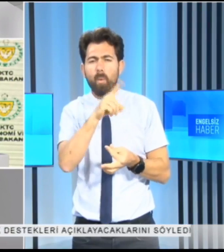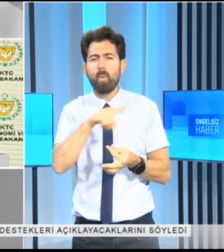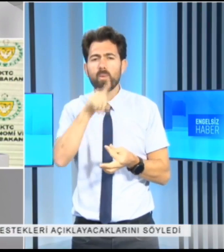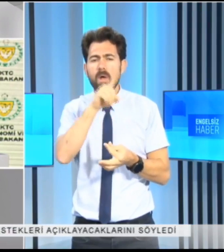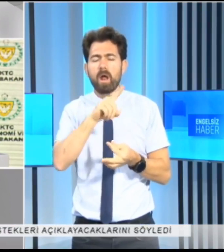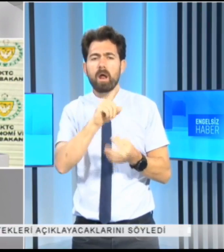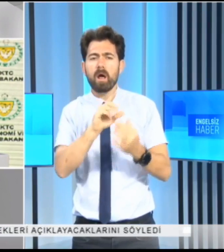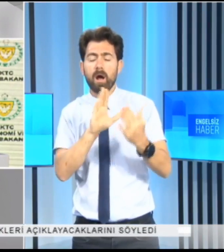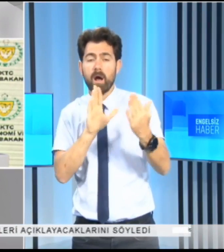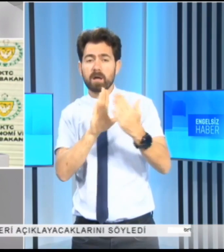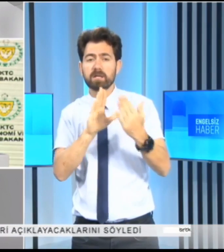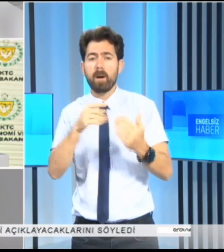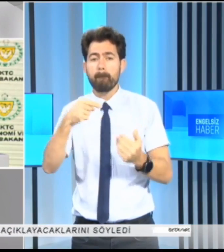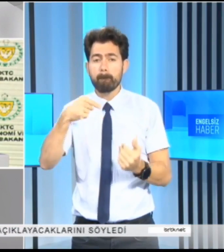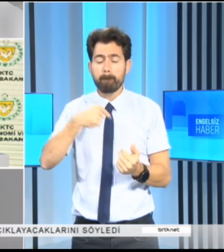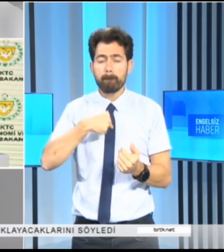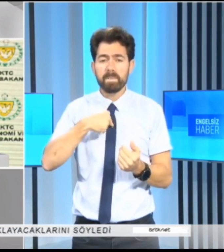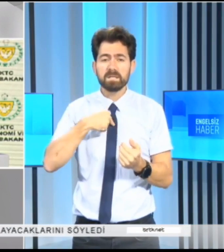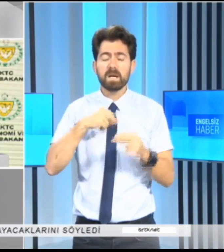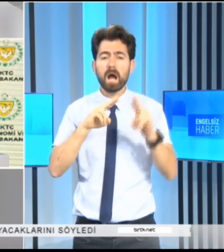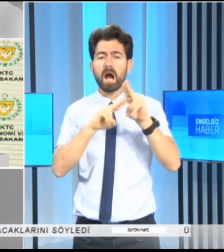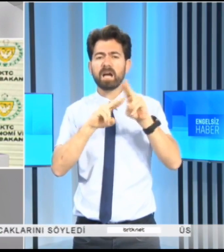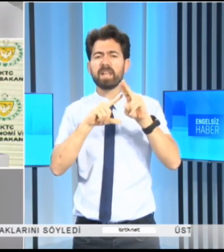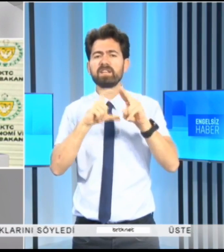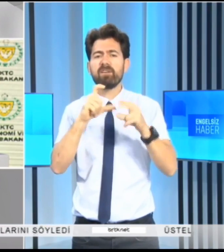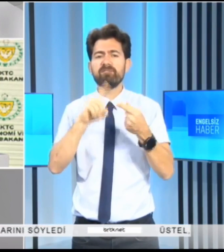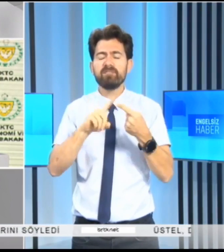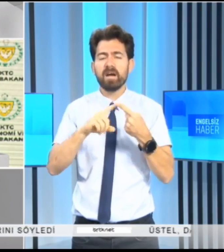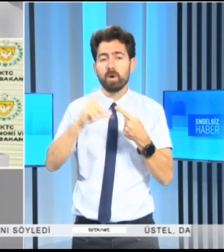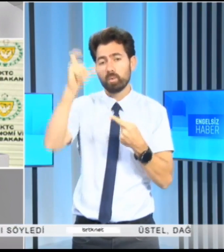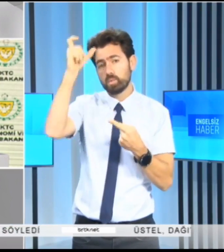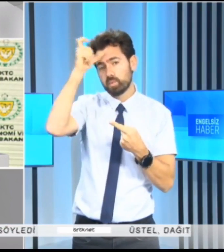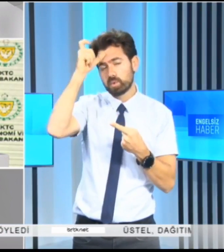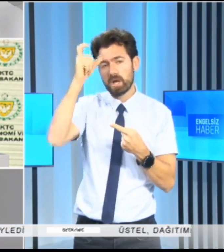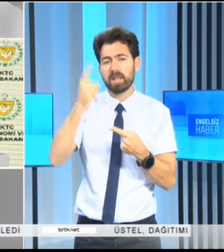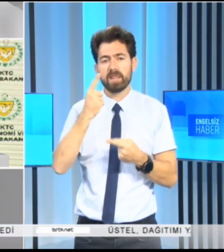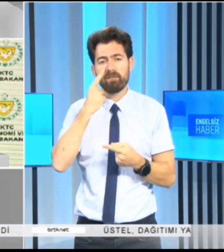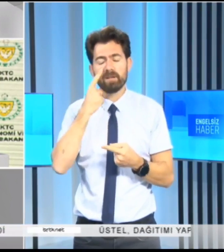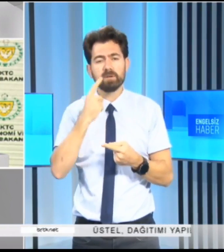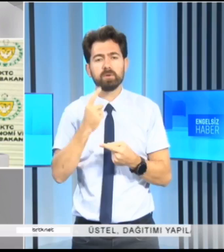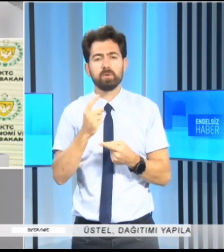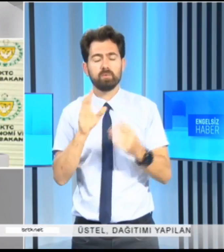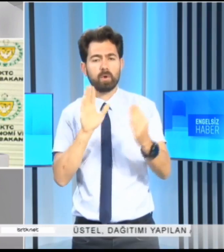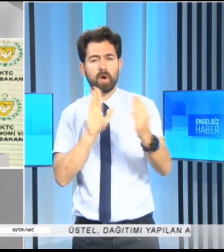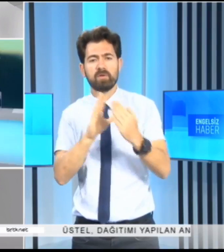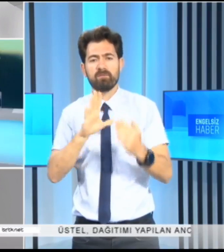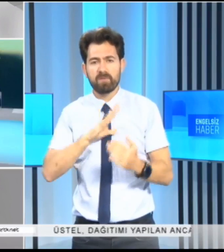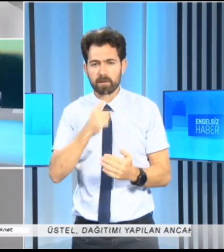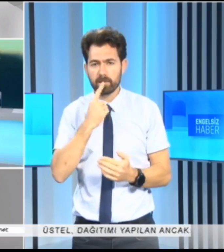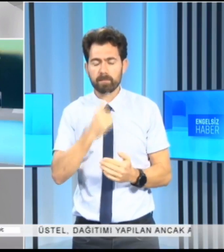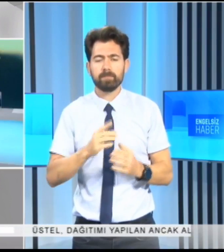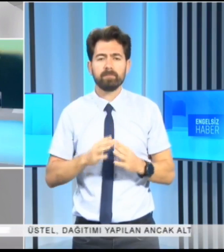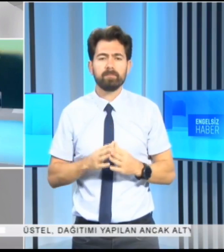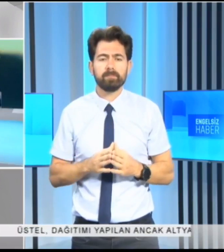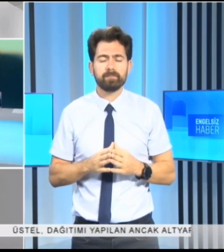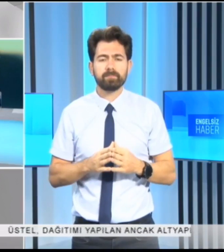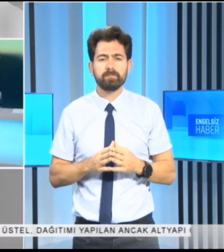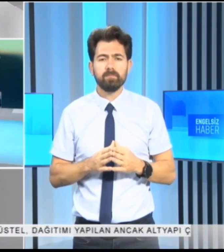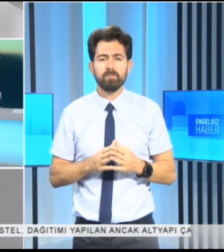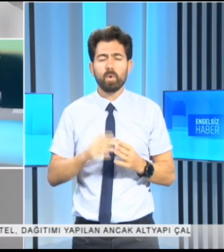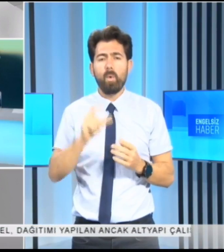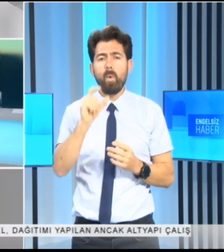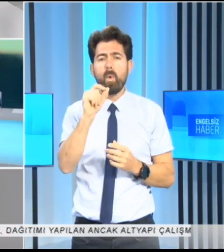Kuzey Kıbrıs Türk Cumhuriyeti ve Türkiye Cumhuriyeti devletini bulur dedi Oktay